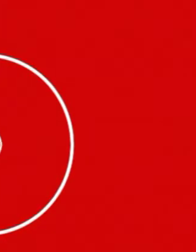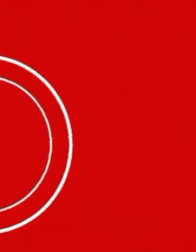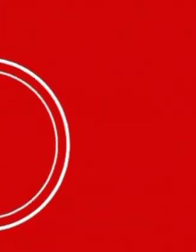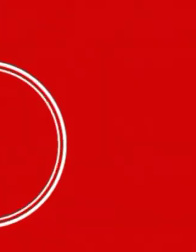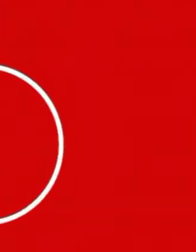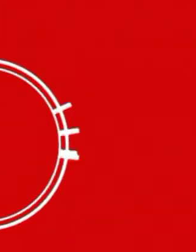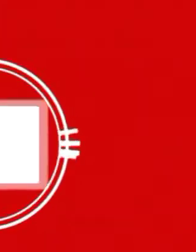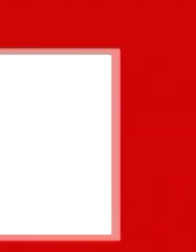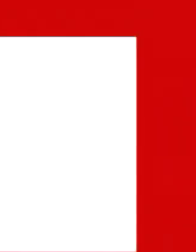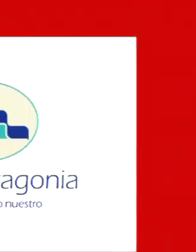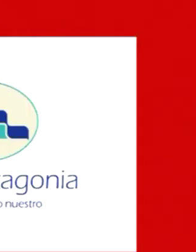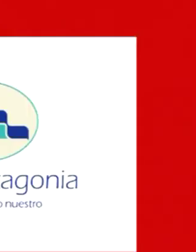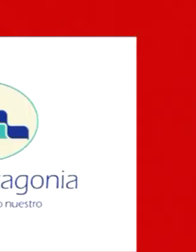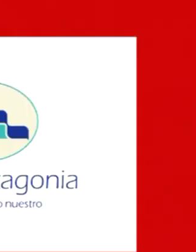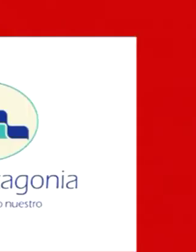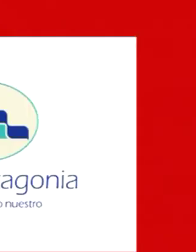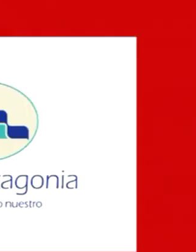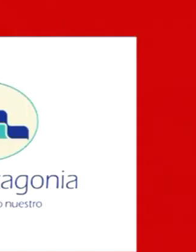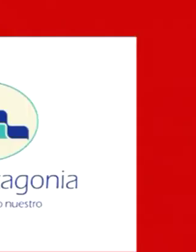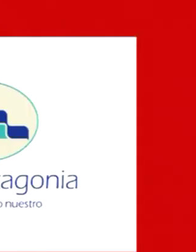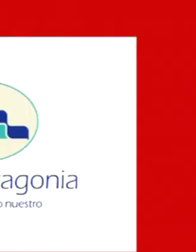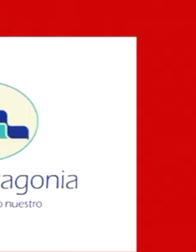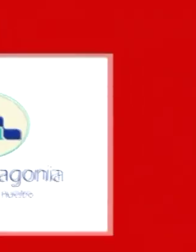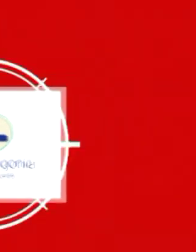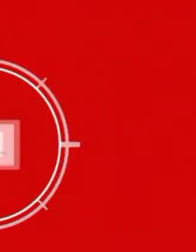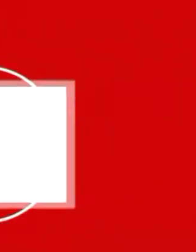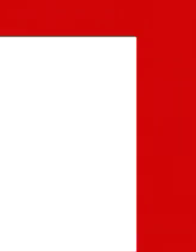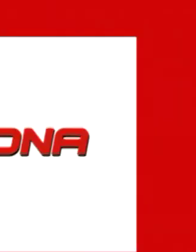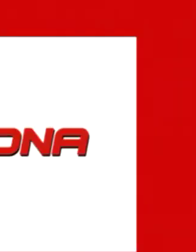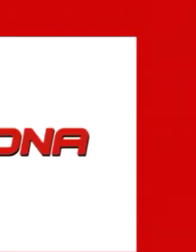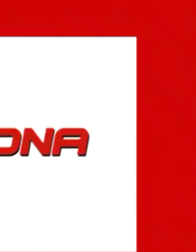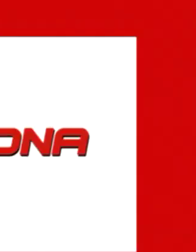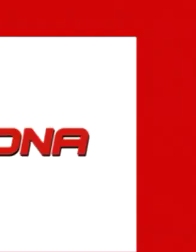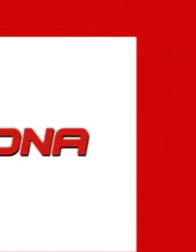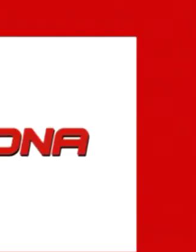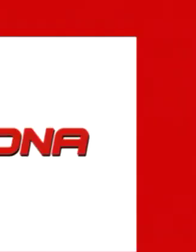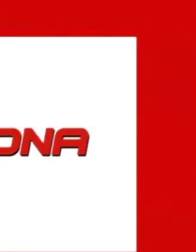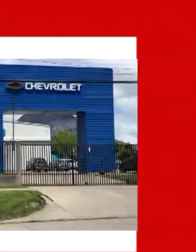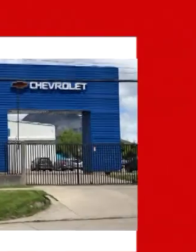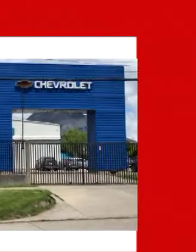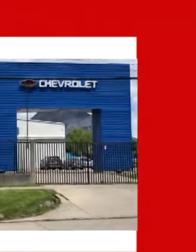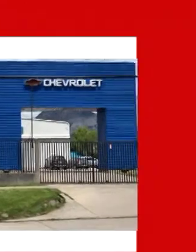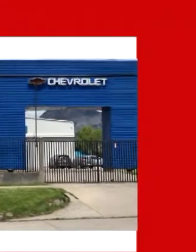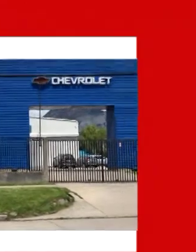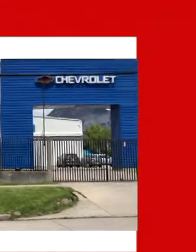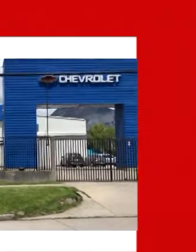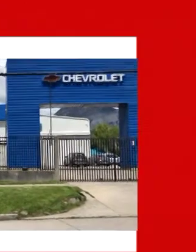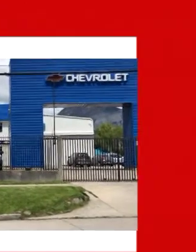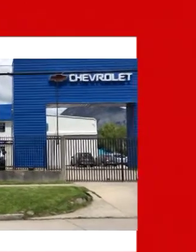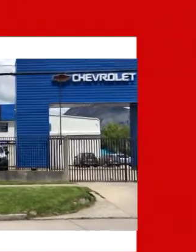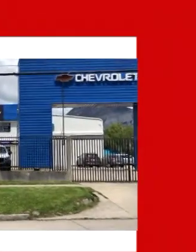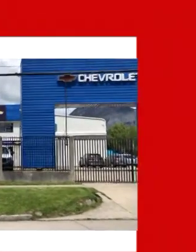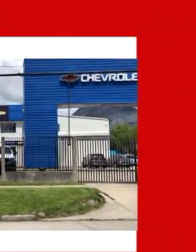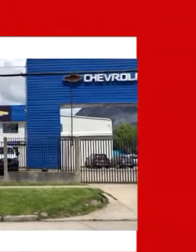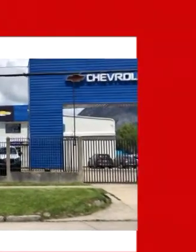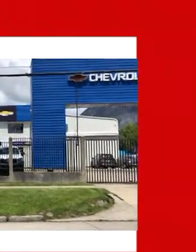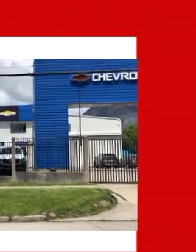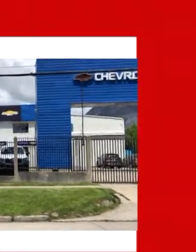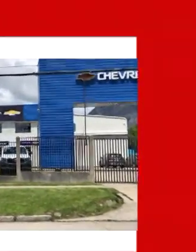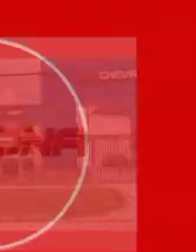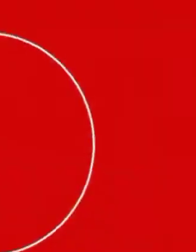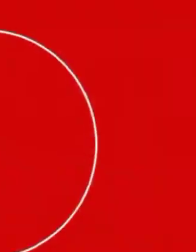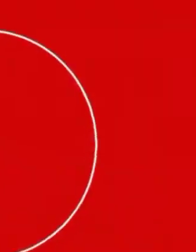con el auspicio de Aguas Patagonia, confianza en lo nuestro, y Automotriz Varona, el respaldo hace la diferencia.